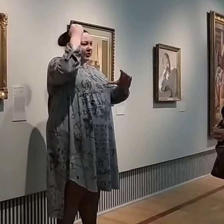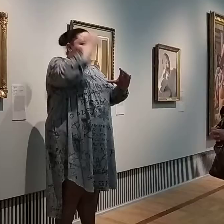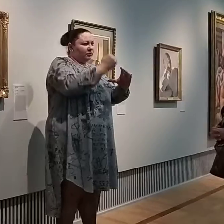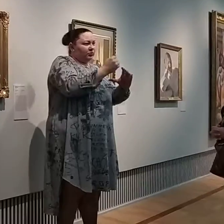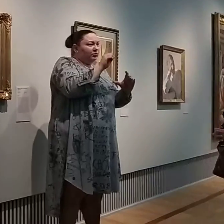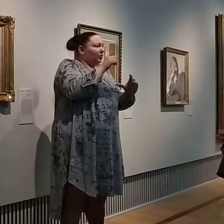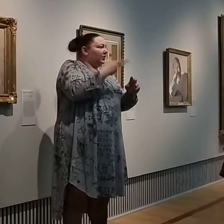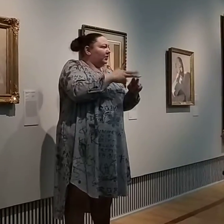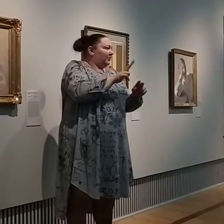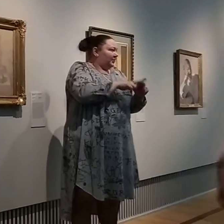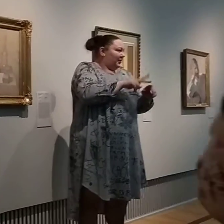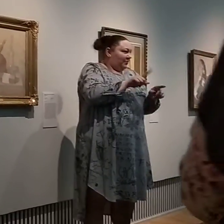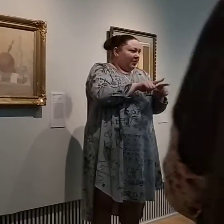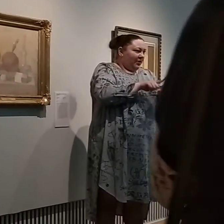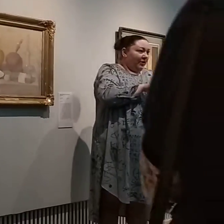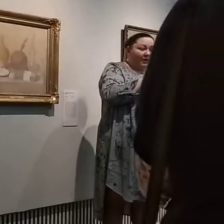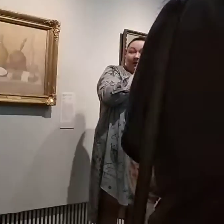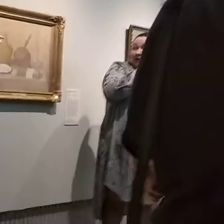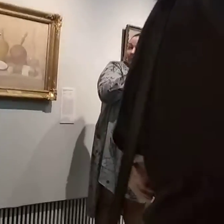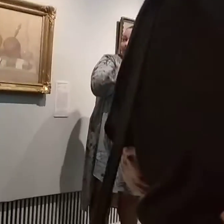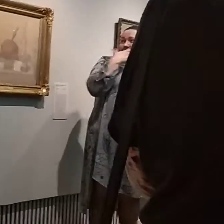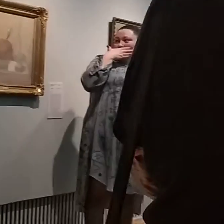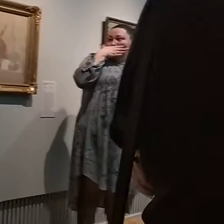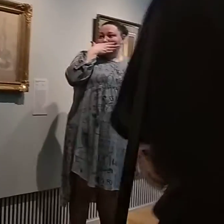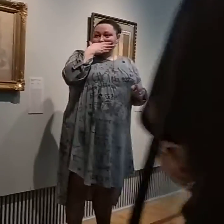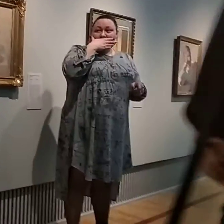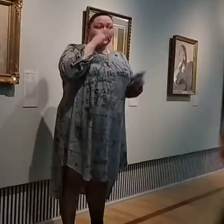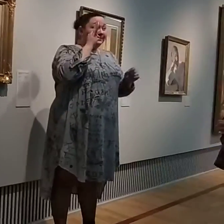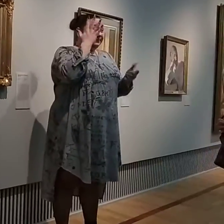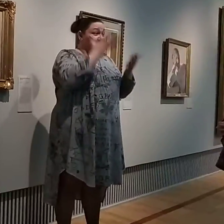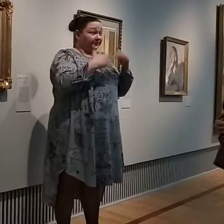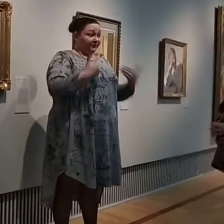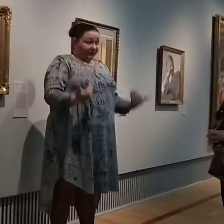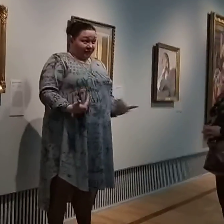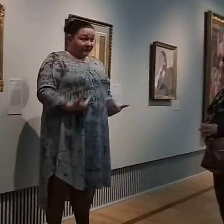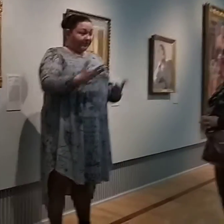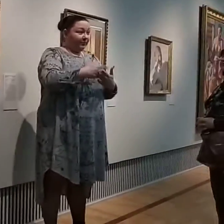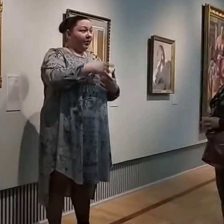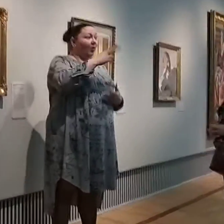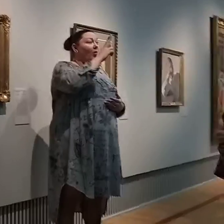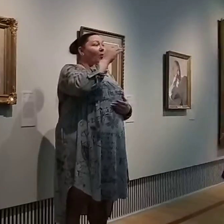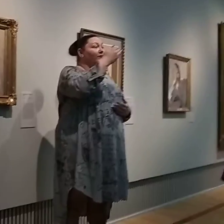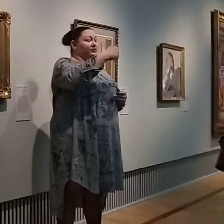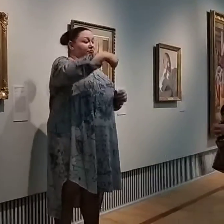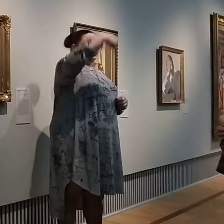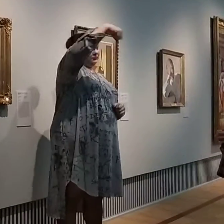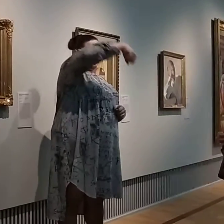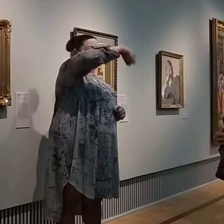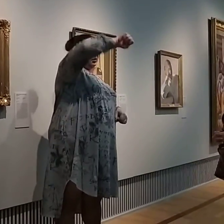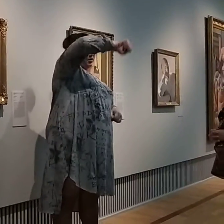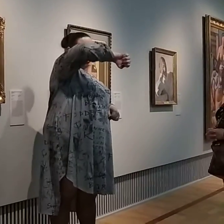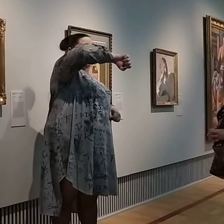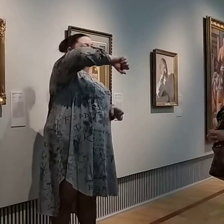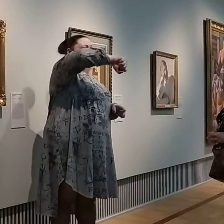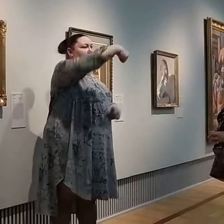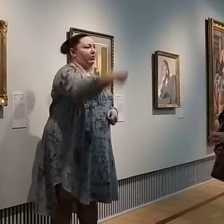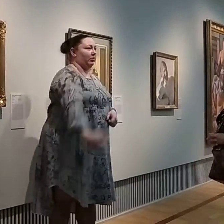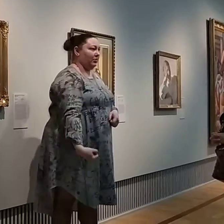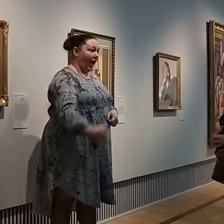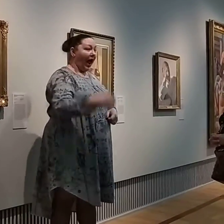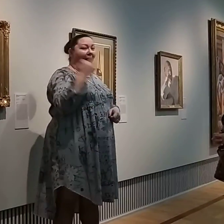но это лишь такая иллюзия. Если мы в жизни так поставим ковшик на стол, то он обязательно упадет. Но на